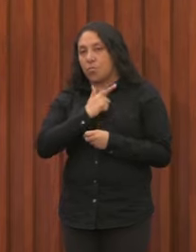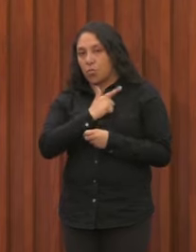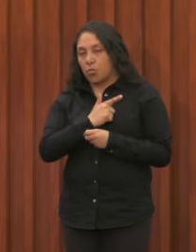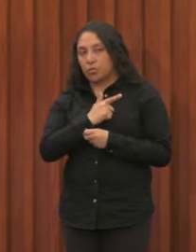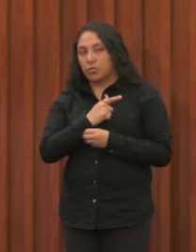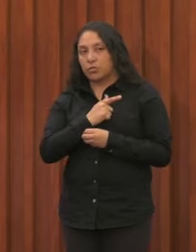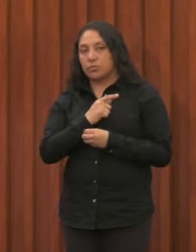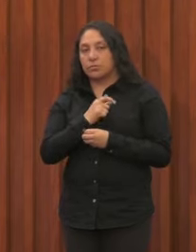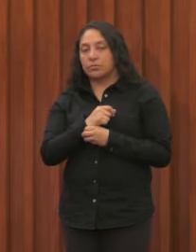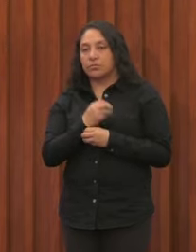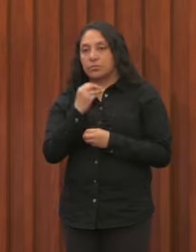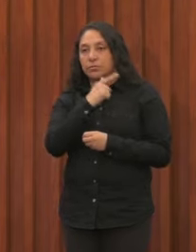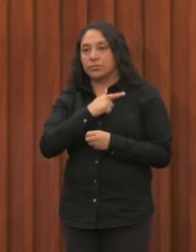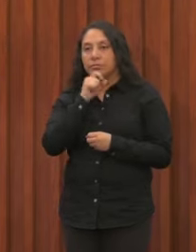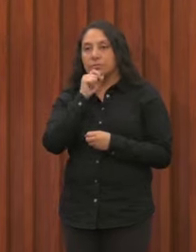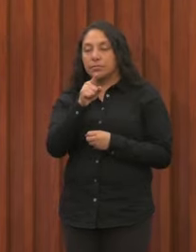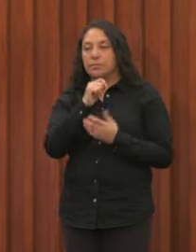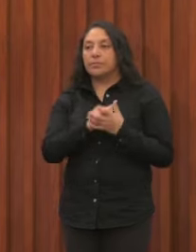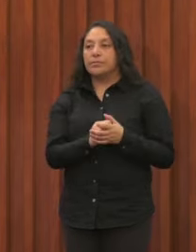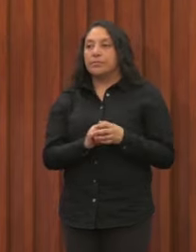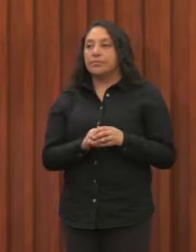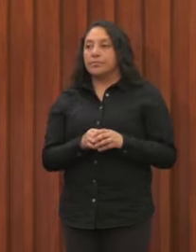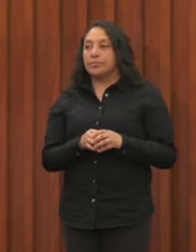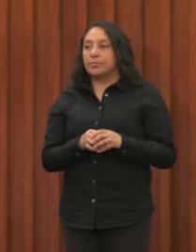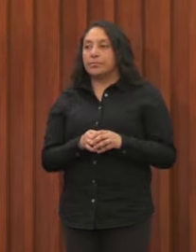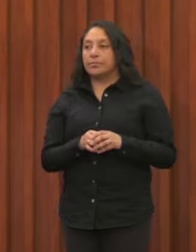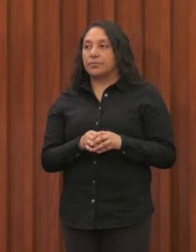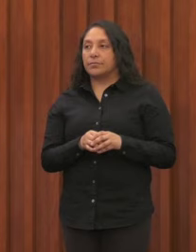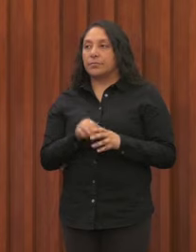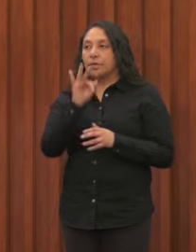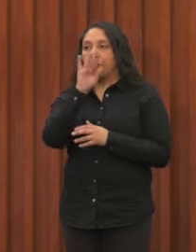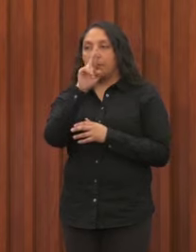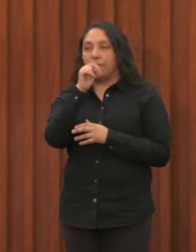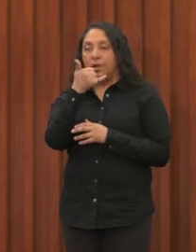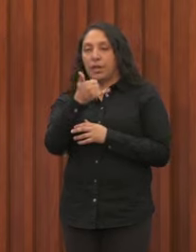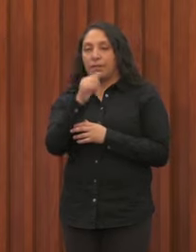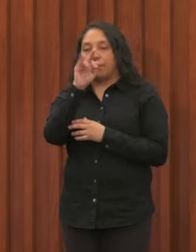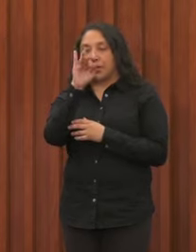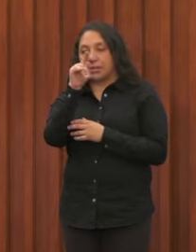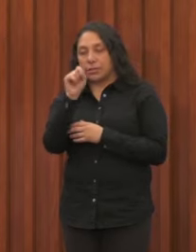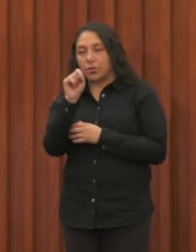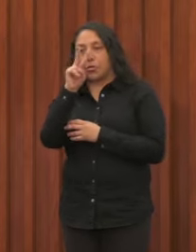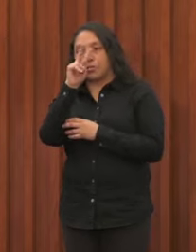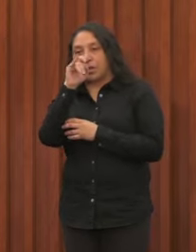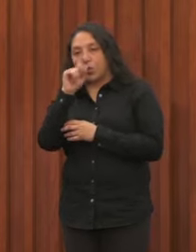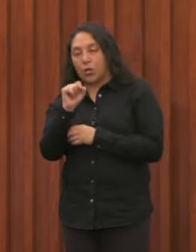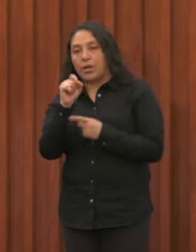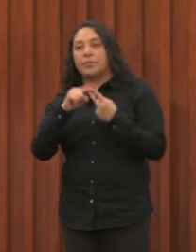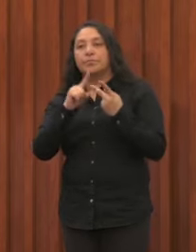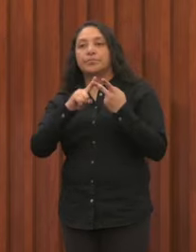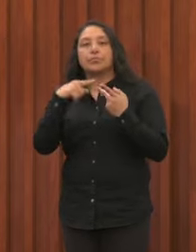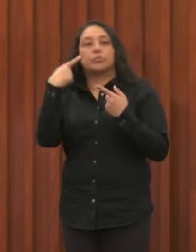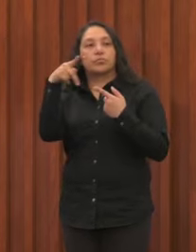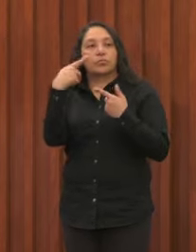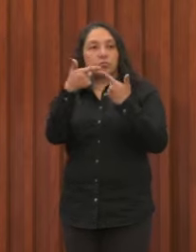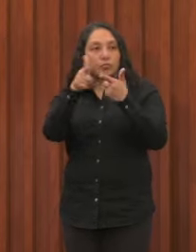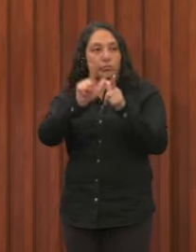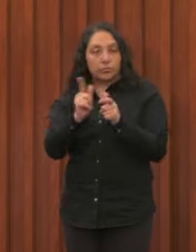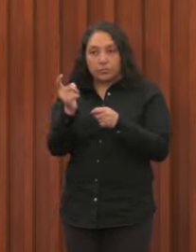de que San Francisco de Victoria, sus integrantes,